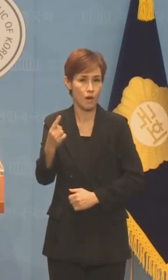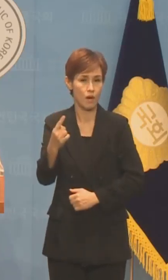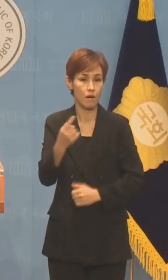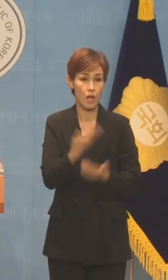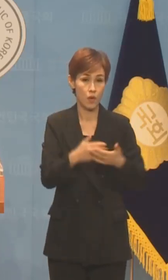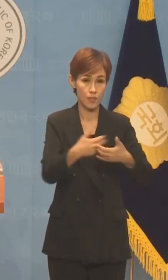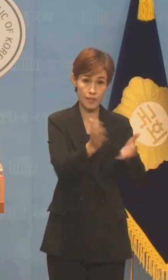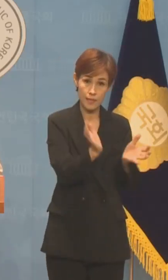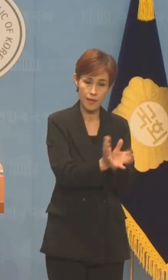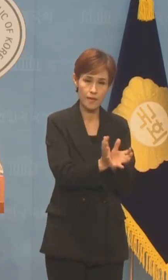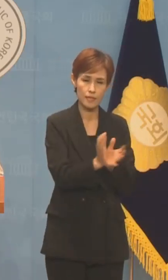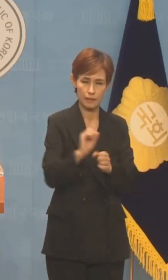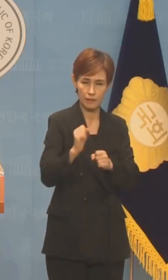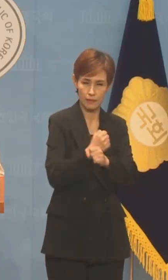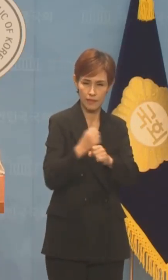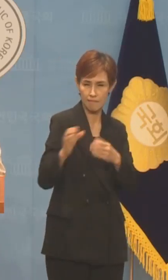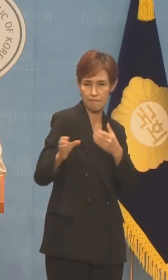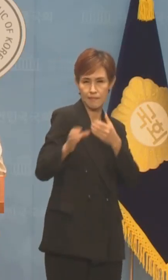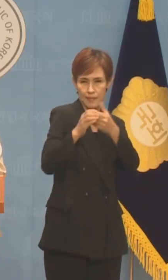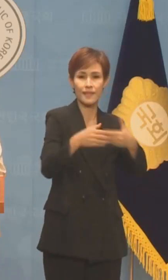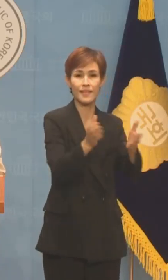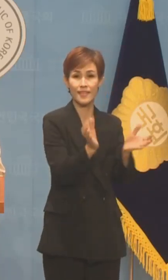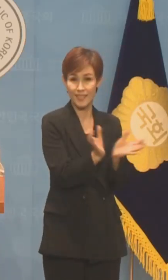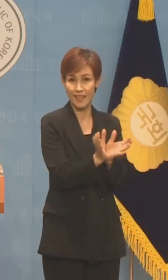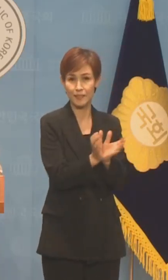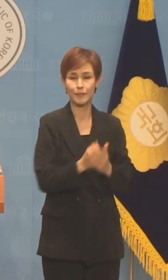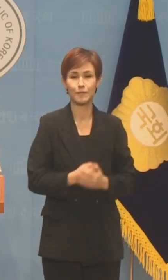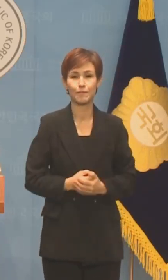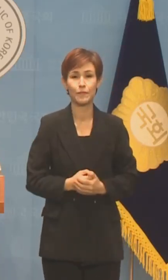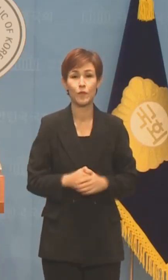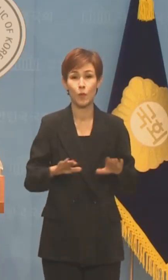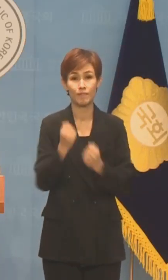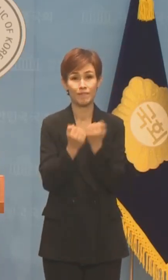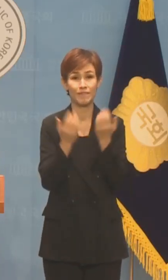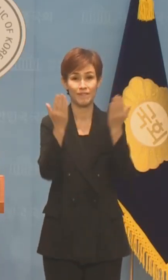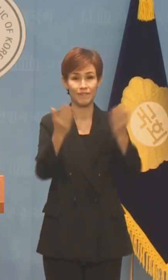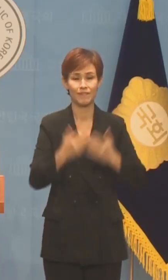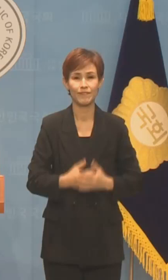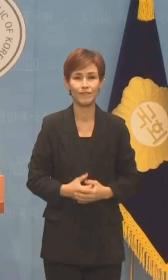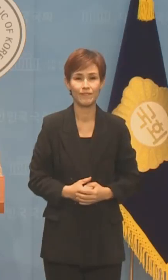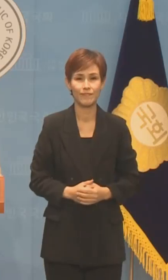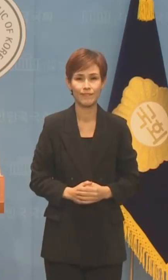맞서 싸우는 정당입니다. 라는 제목의 논평 발표에 올리겠습니다.